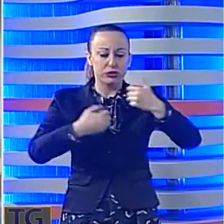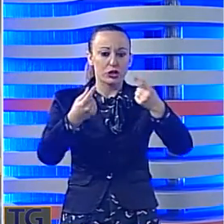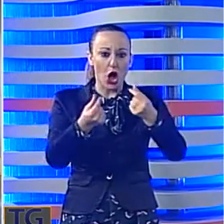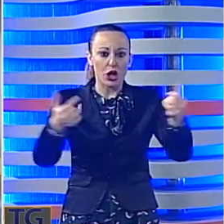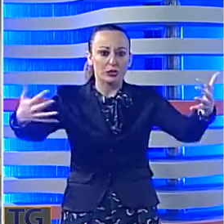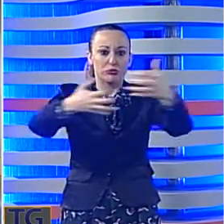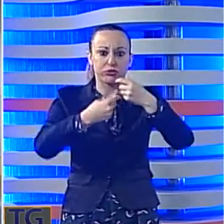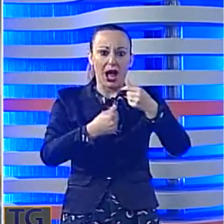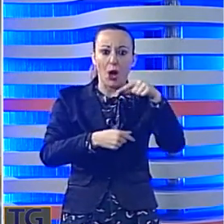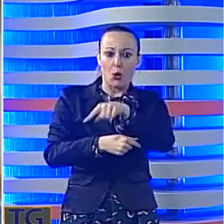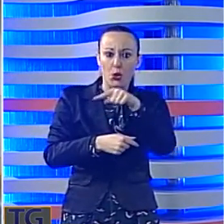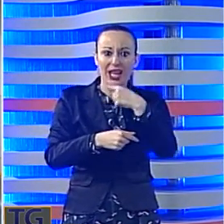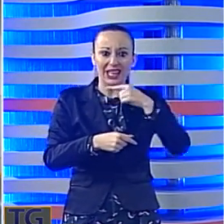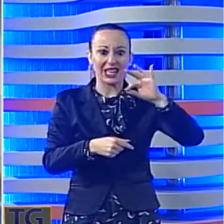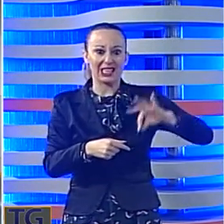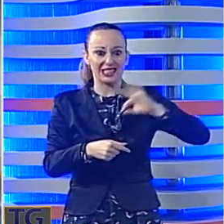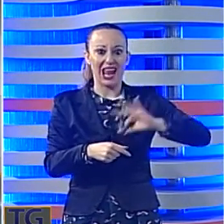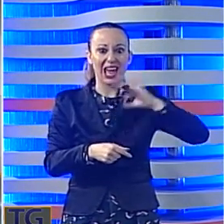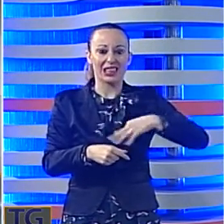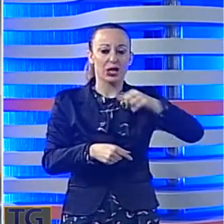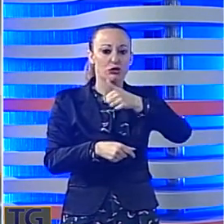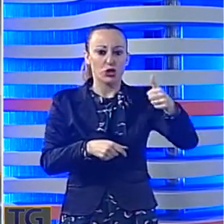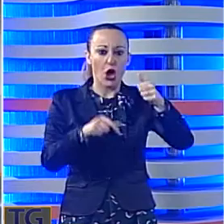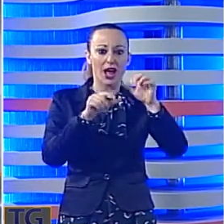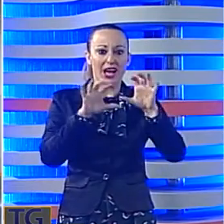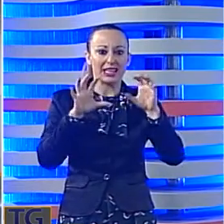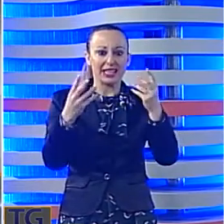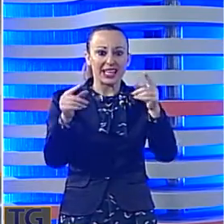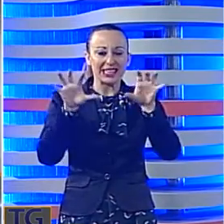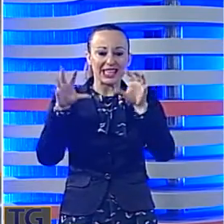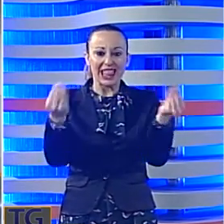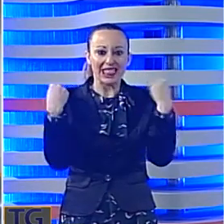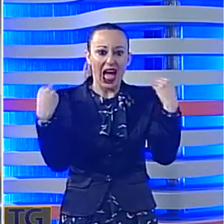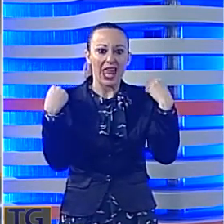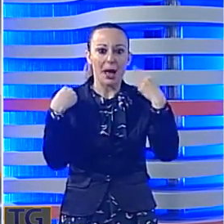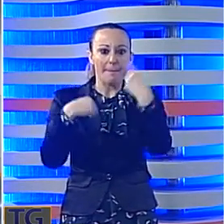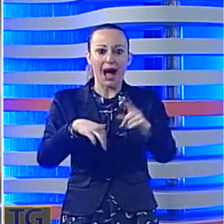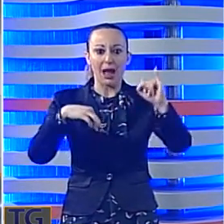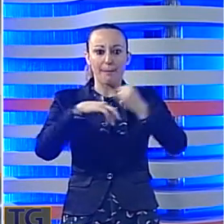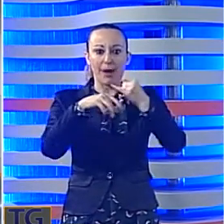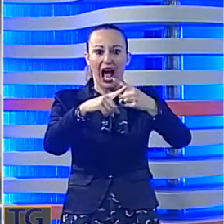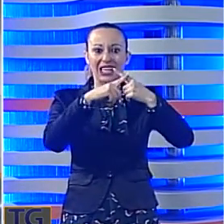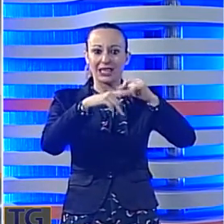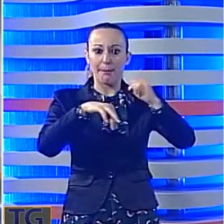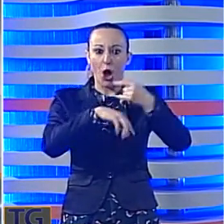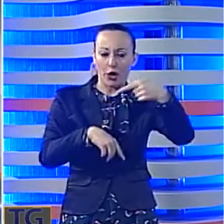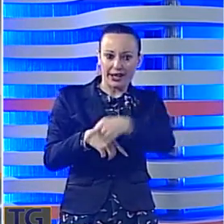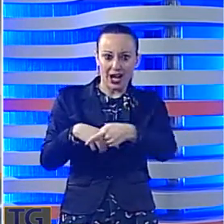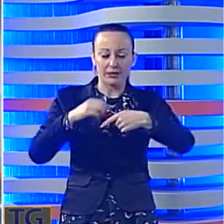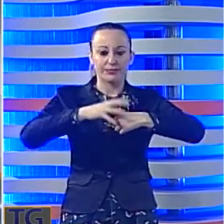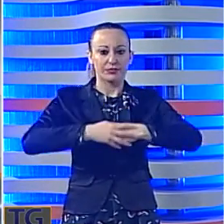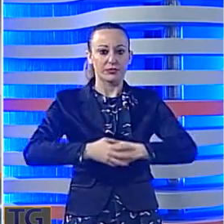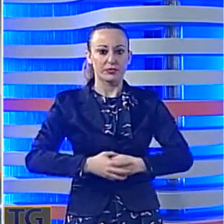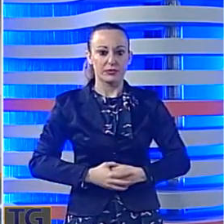già sapeva tutto in base ad alcune intercettazioni. Lui non avrebbe tenuto parte del